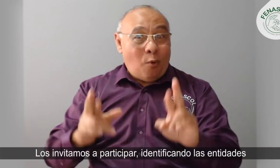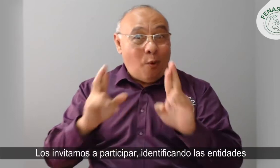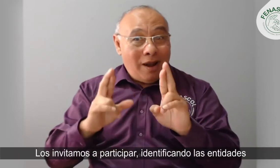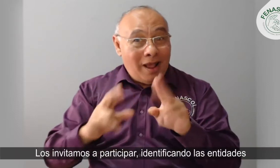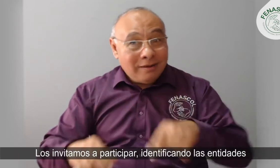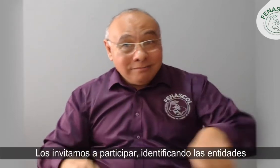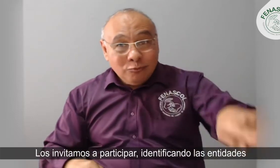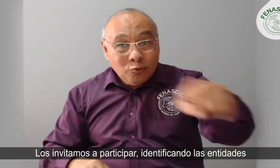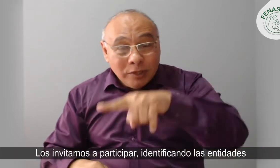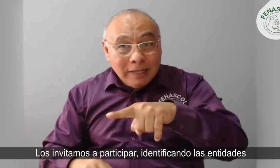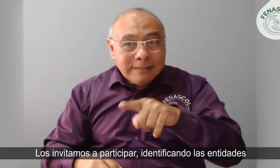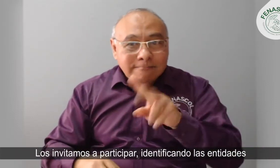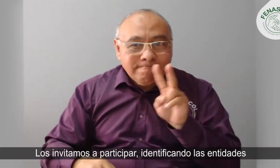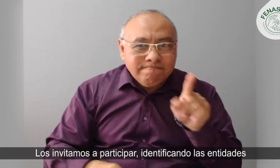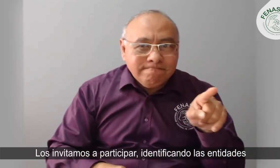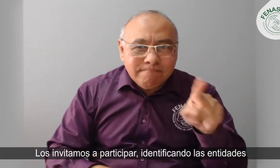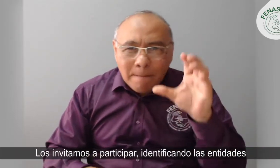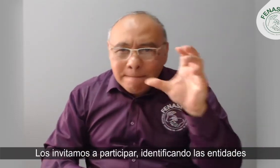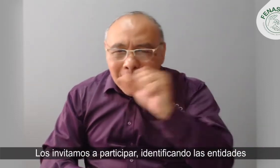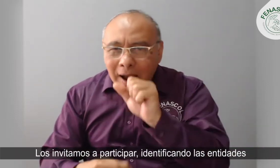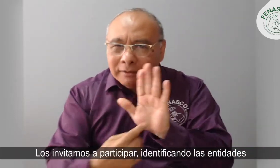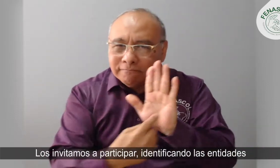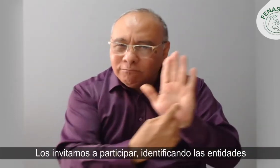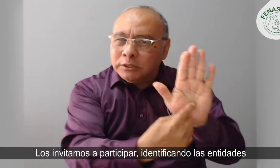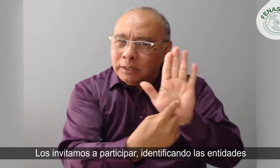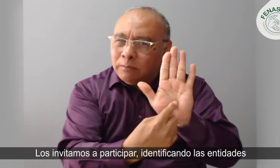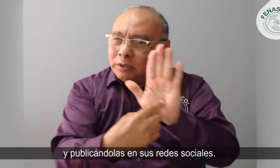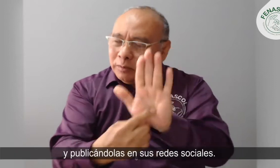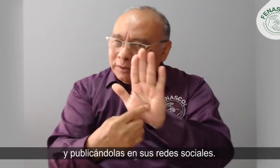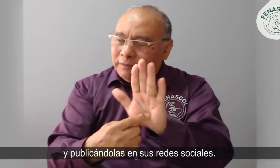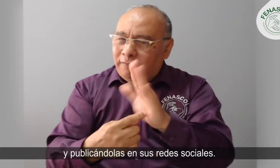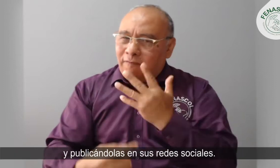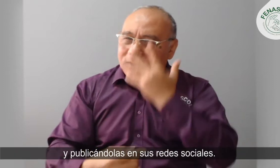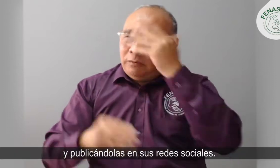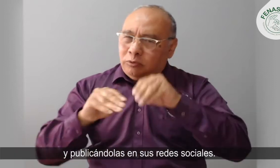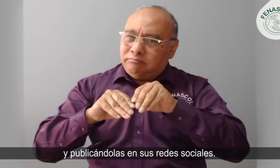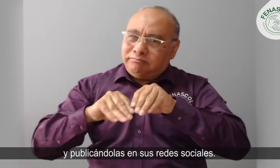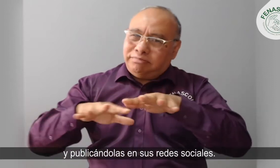Los invitamos a participar, identificando las entidades y publicándolas en sus redes sociales.